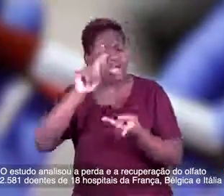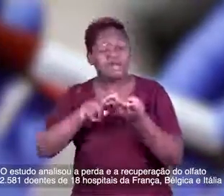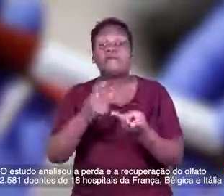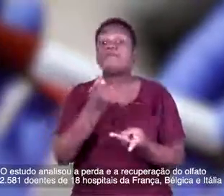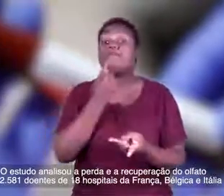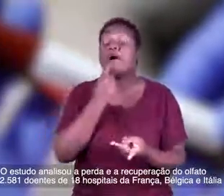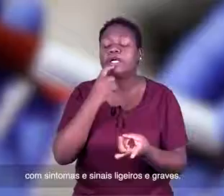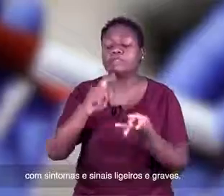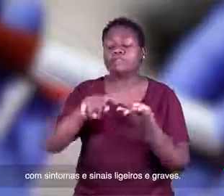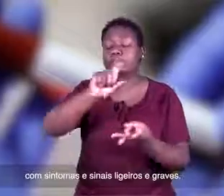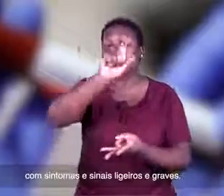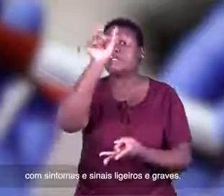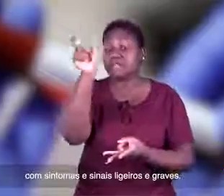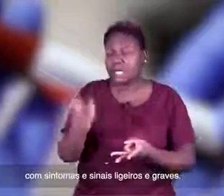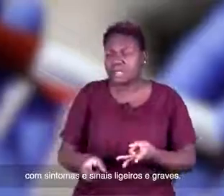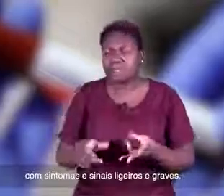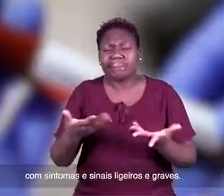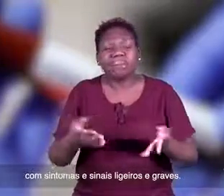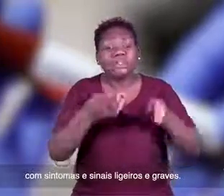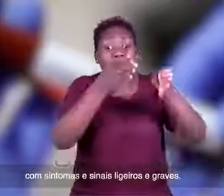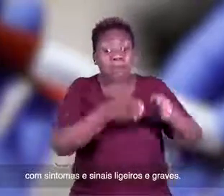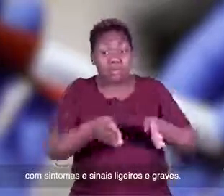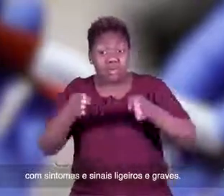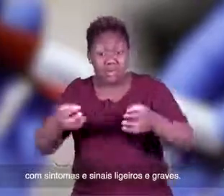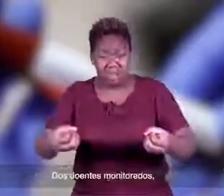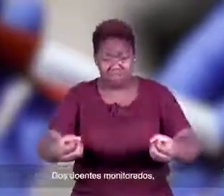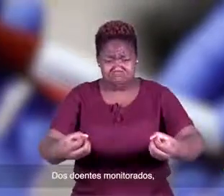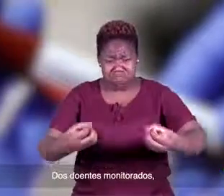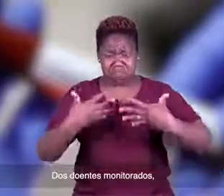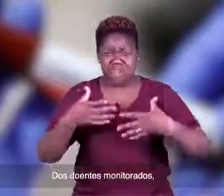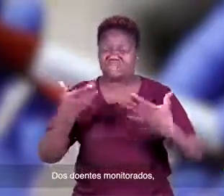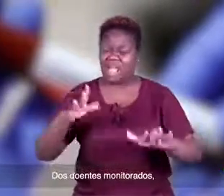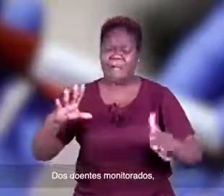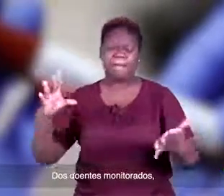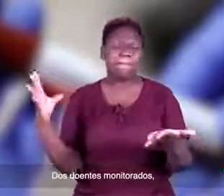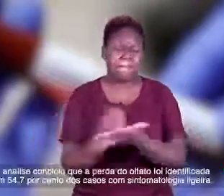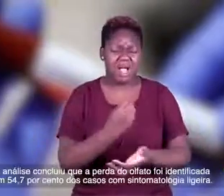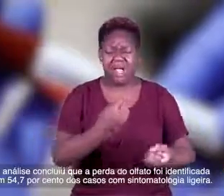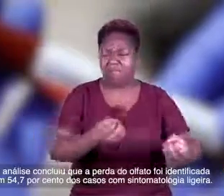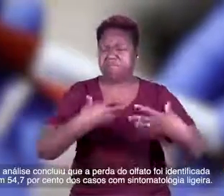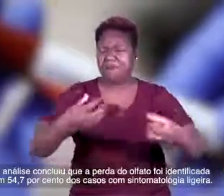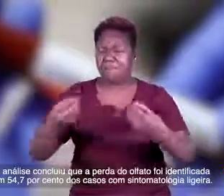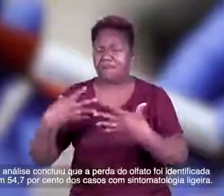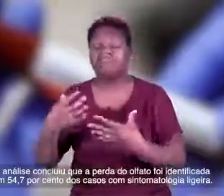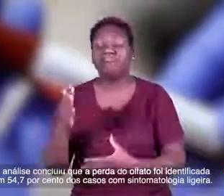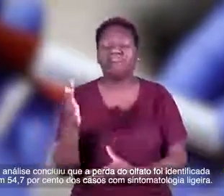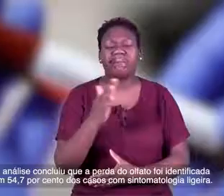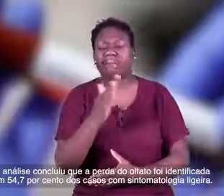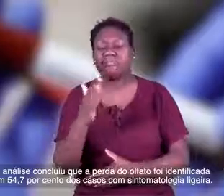Itália com sintomas de sinais ligeiros e graves dos doentes monitorados A análise concluiu que a perda